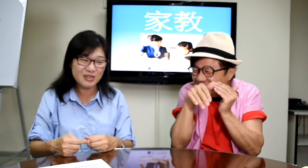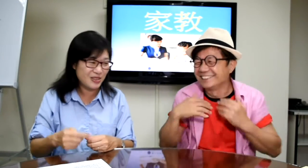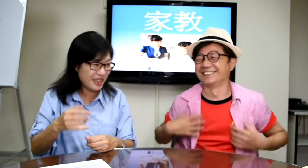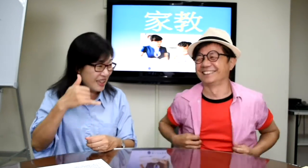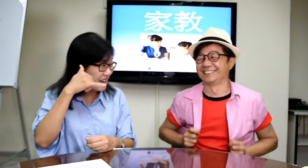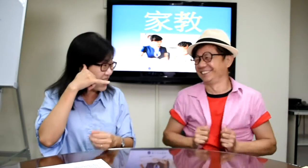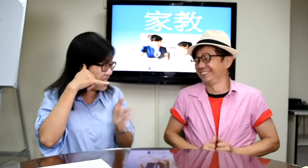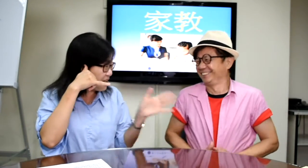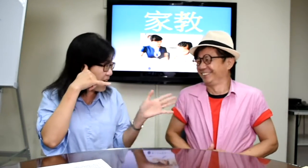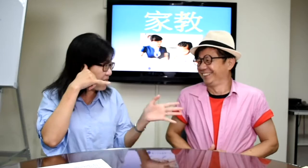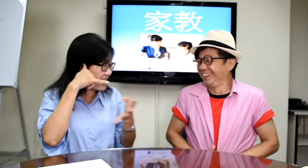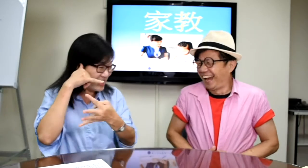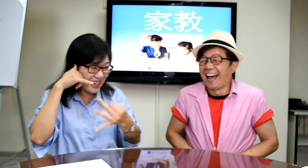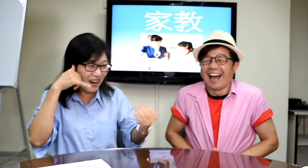你，要打电话问几号？